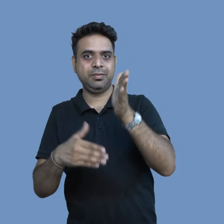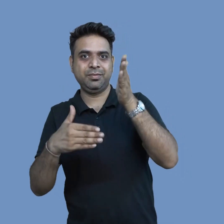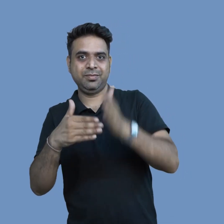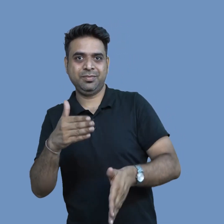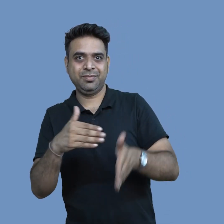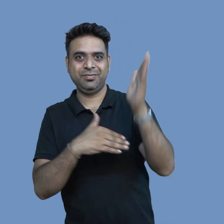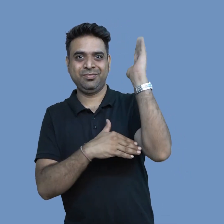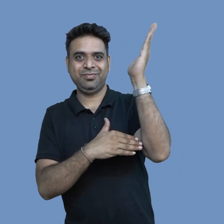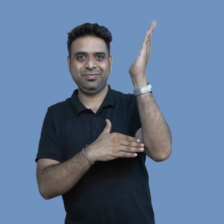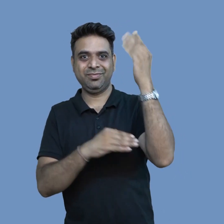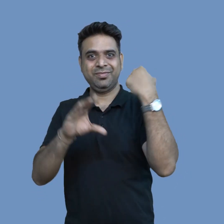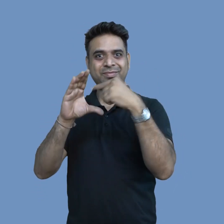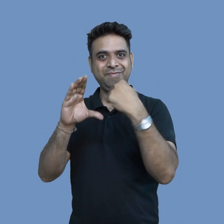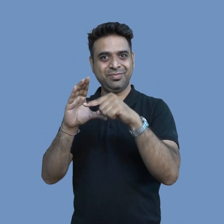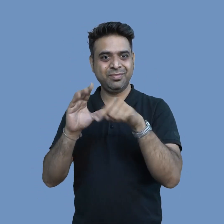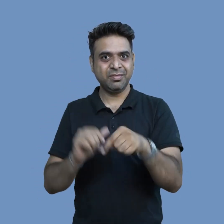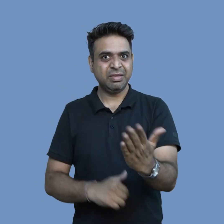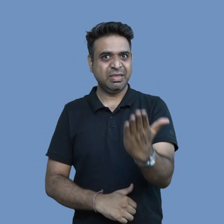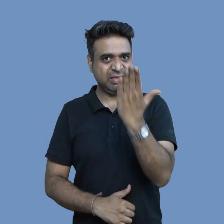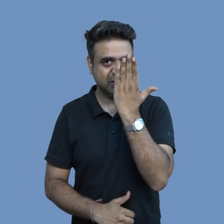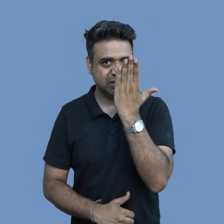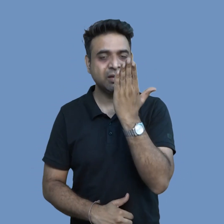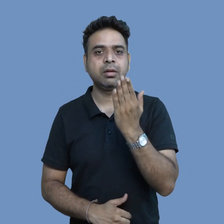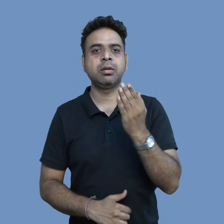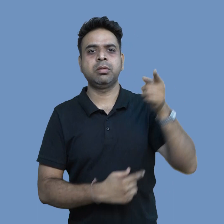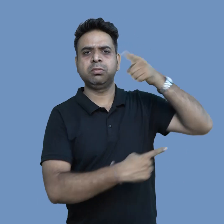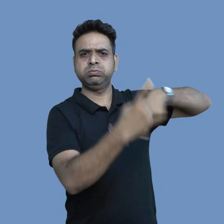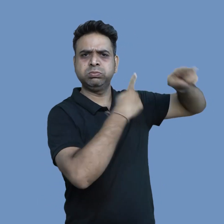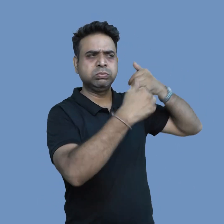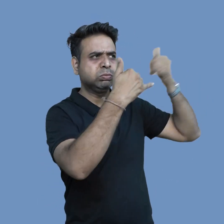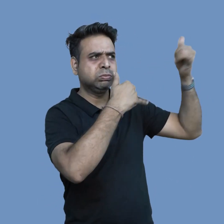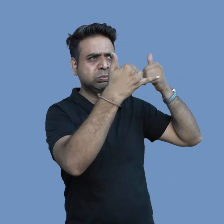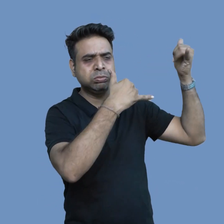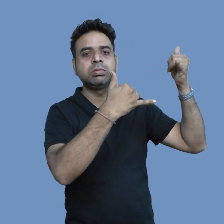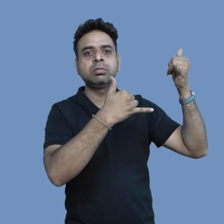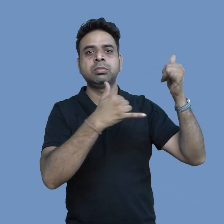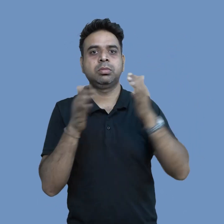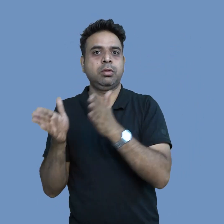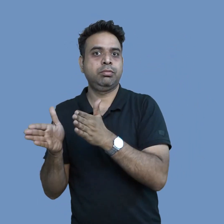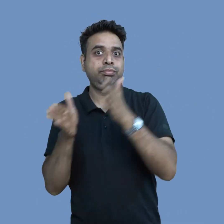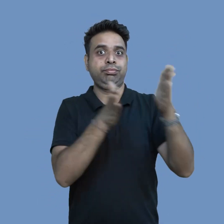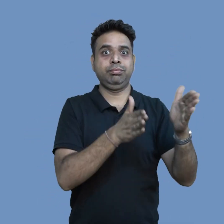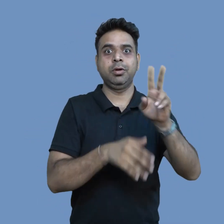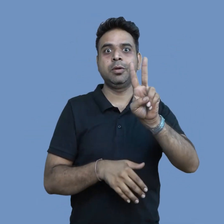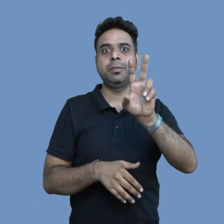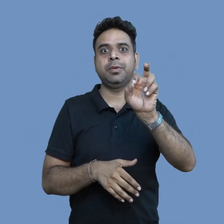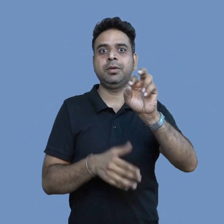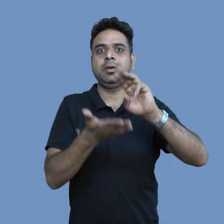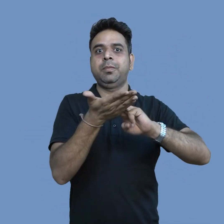जो आखिरी दिनांक थी इस पंजीयन की, चूंकि समय बहुत कम है तो इस विषय पर हम लोगों ने चर्चा करी और उसको बढ़ाकर